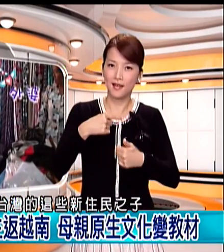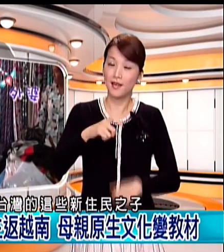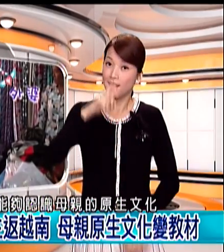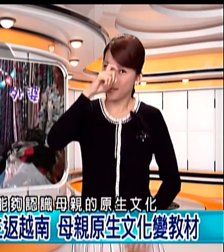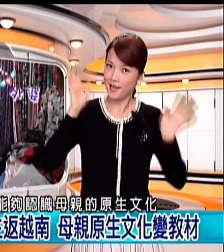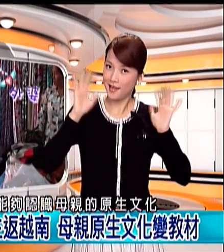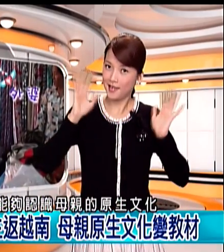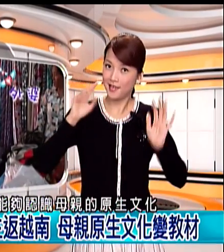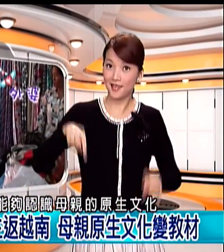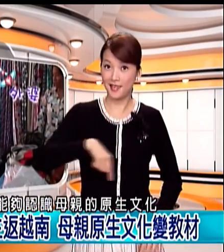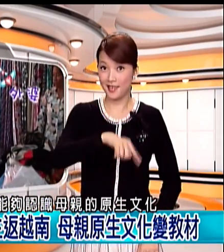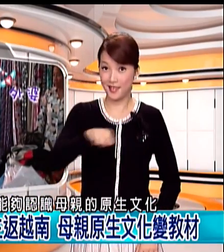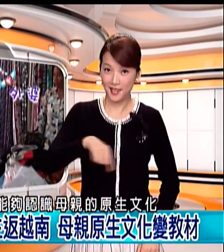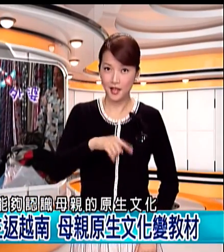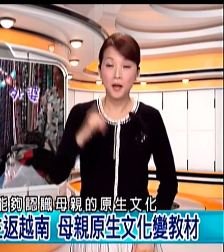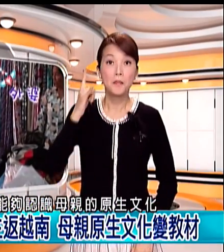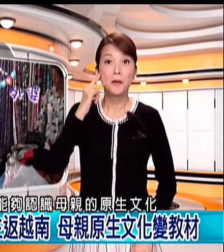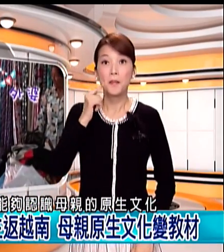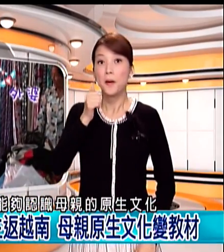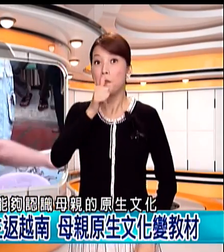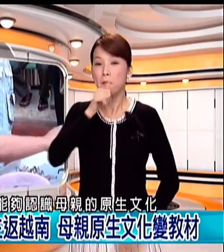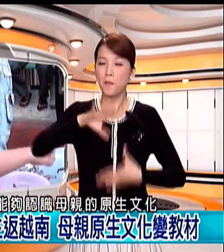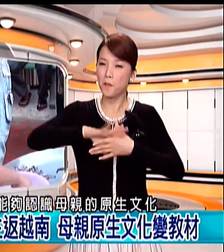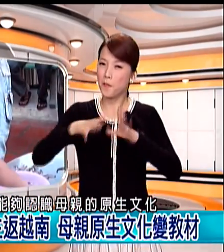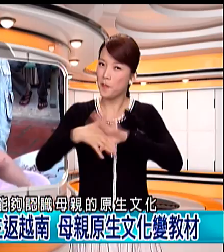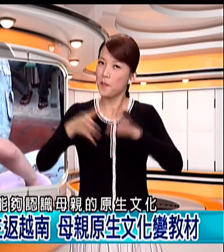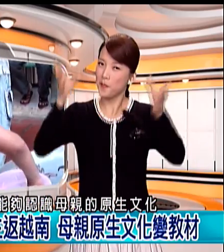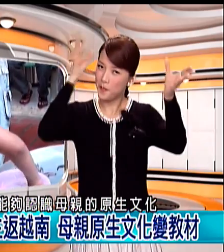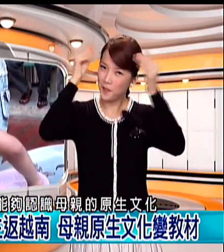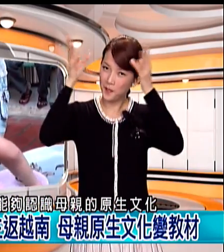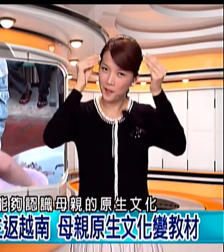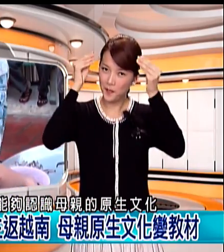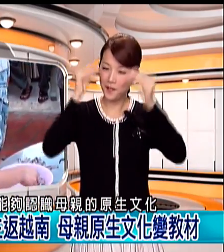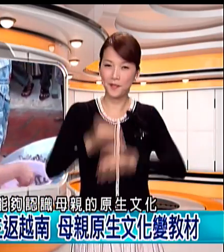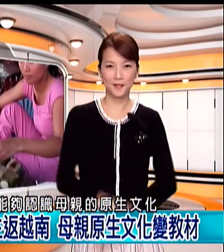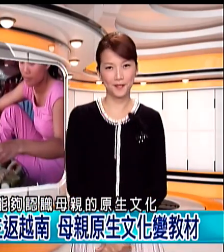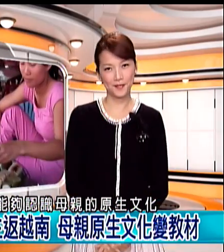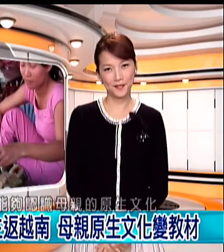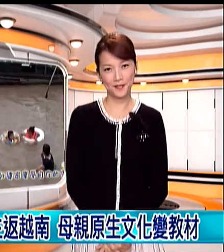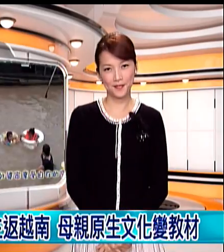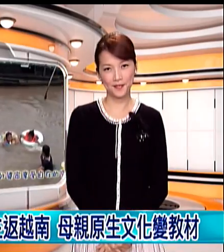有机会能够认识母亲的原生文化。